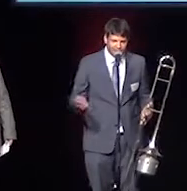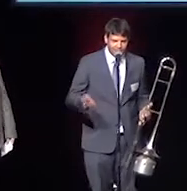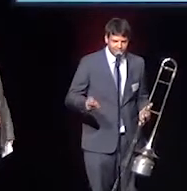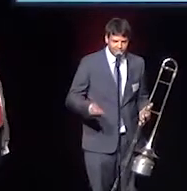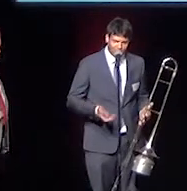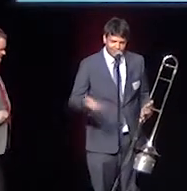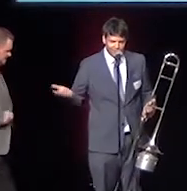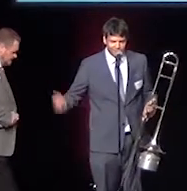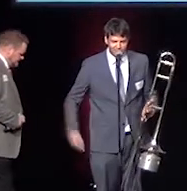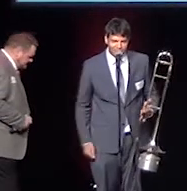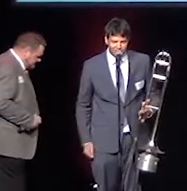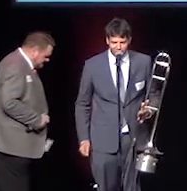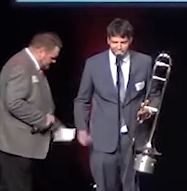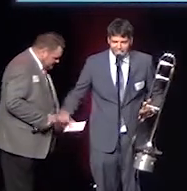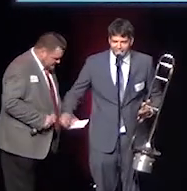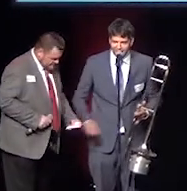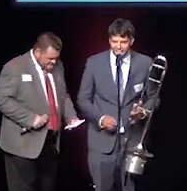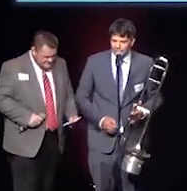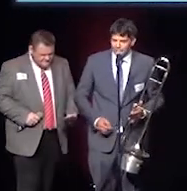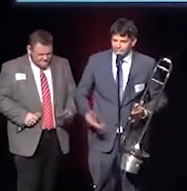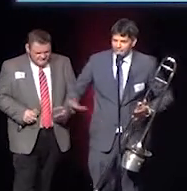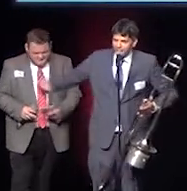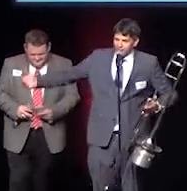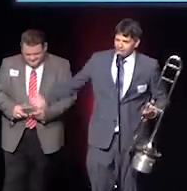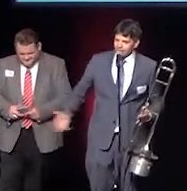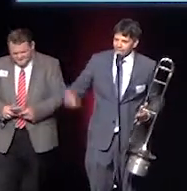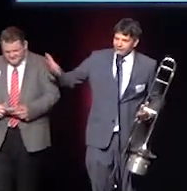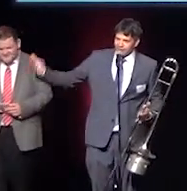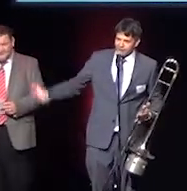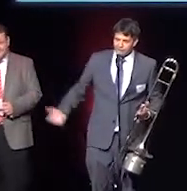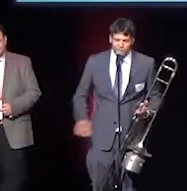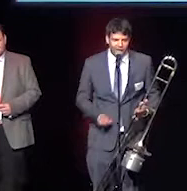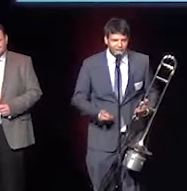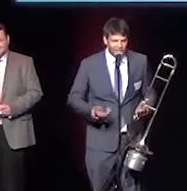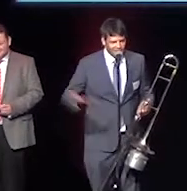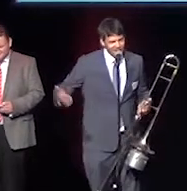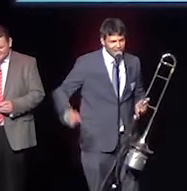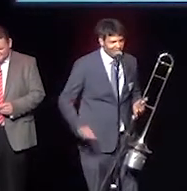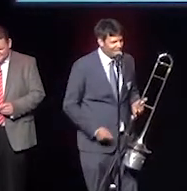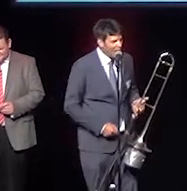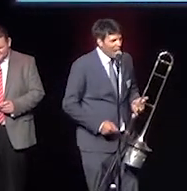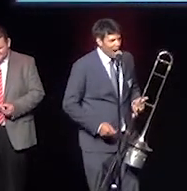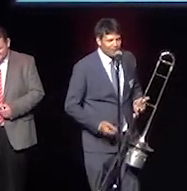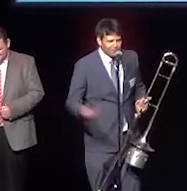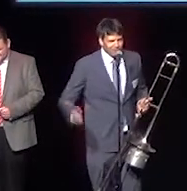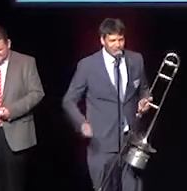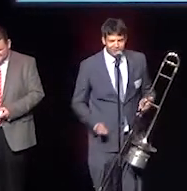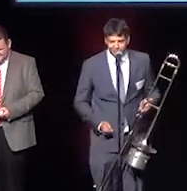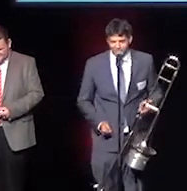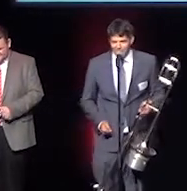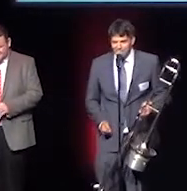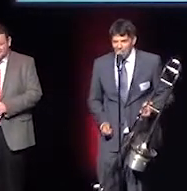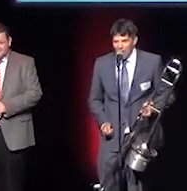Das war der Festtag 100 Jahre Sozialverband Deutschland in NRW mit einer vielleicht etwas anderen Stimmung als von uns allen erwartet. Aber spannend